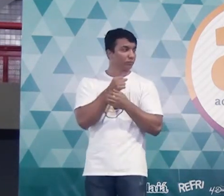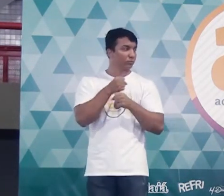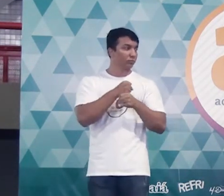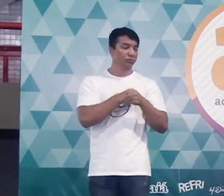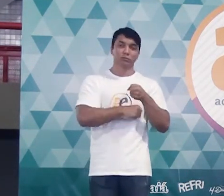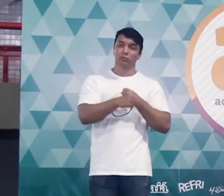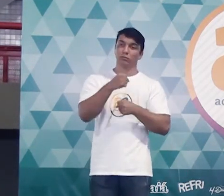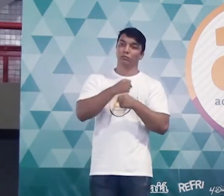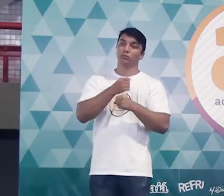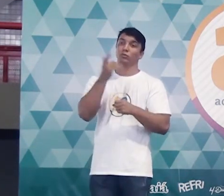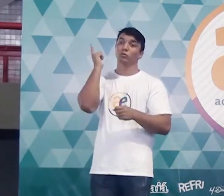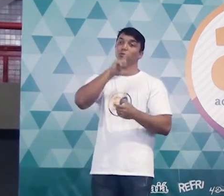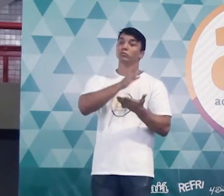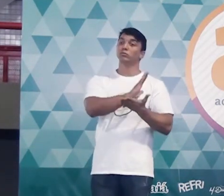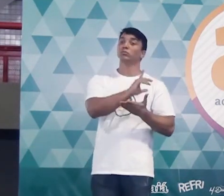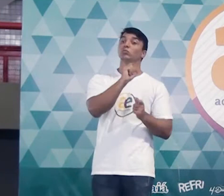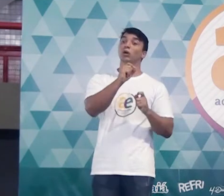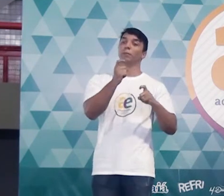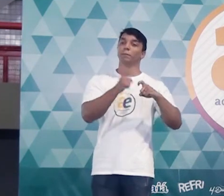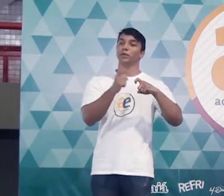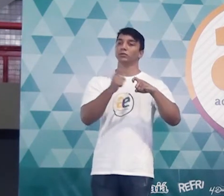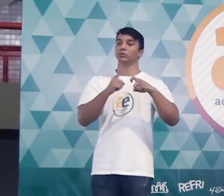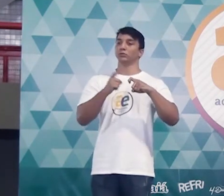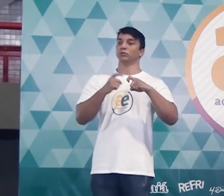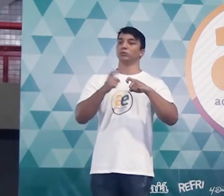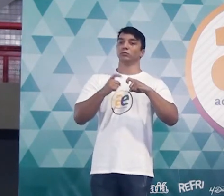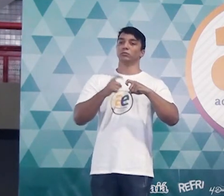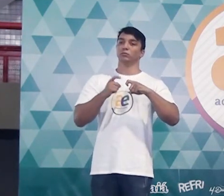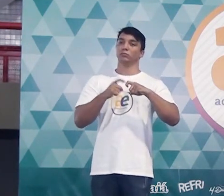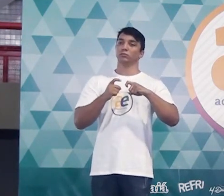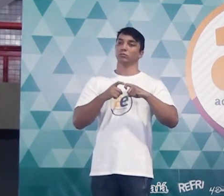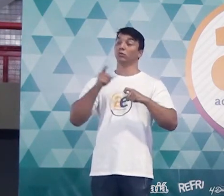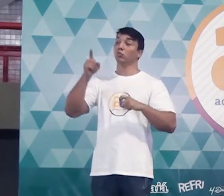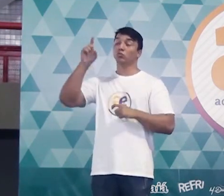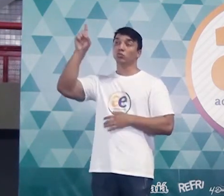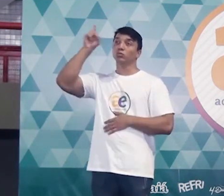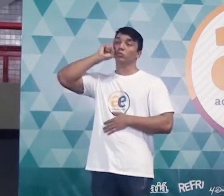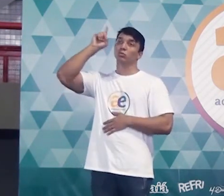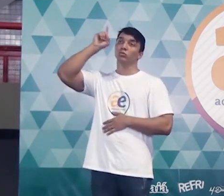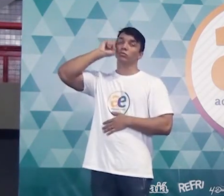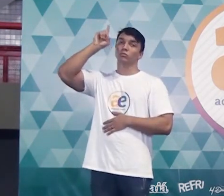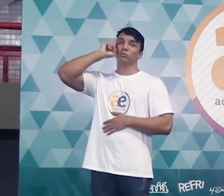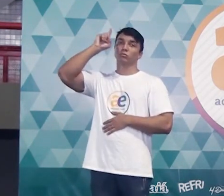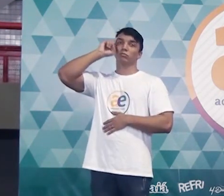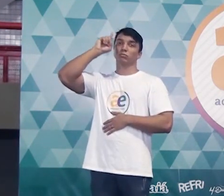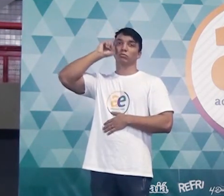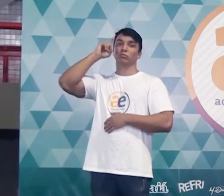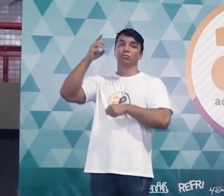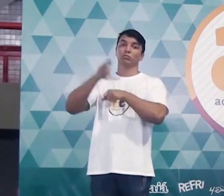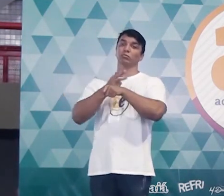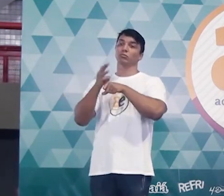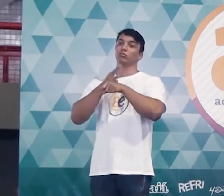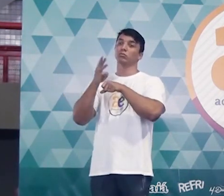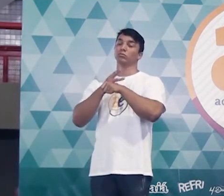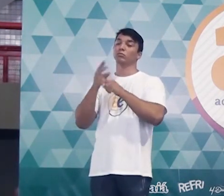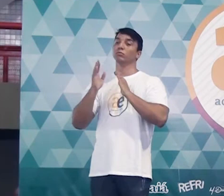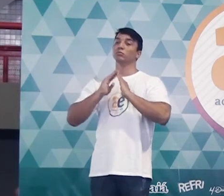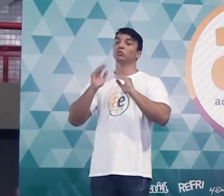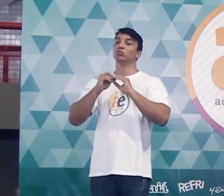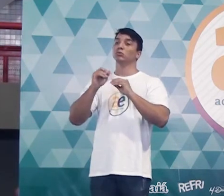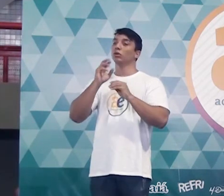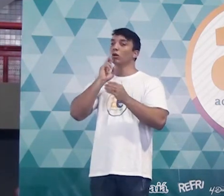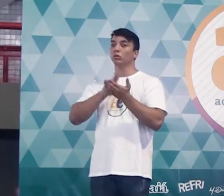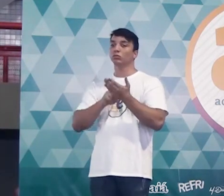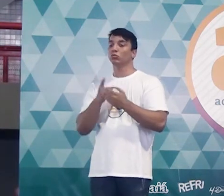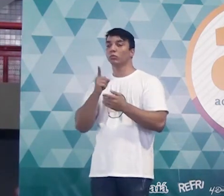que ele passou em medicina. E ele, todos os dias mandava um WhatsApp pedindo para eu resolver uma questão